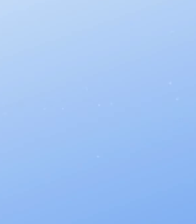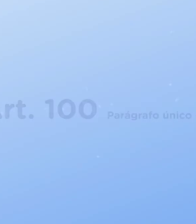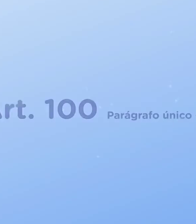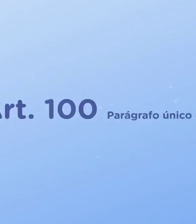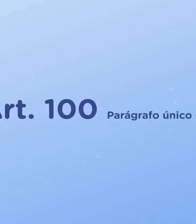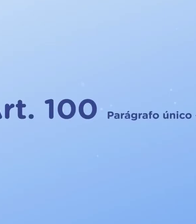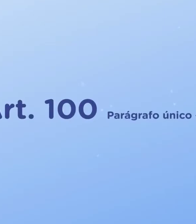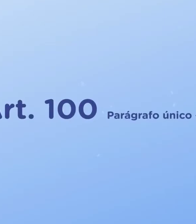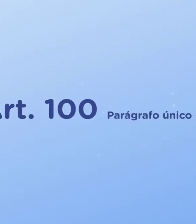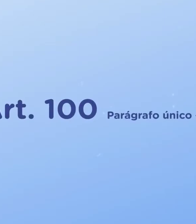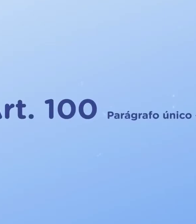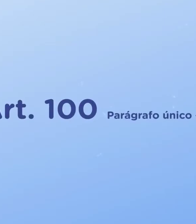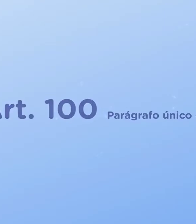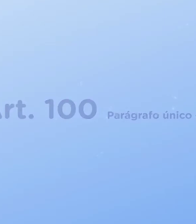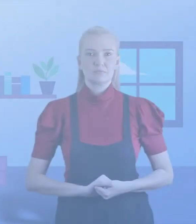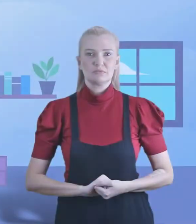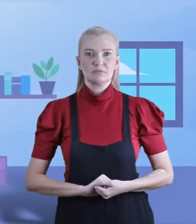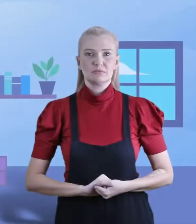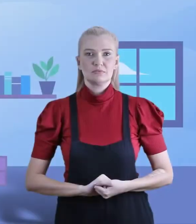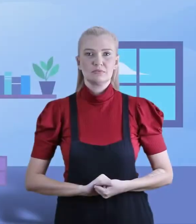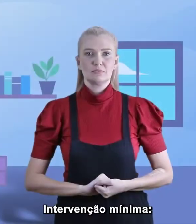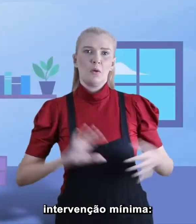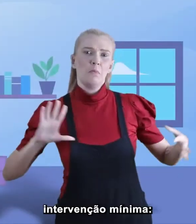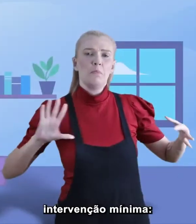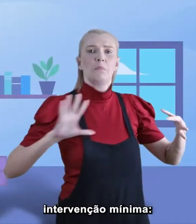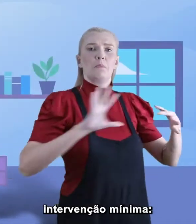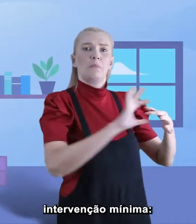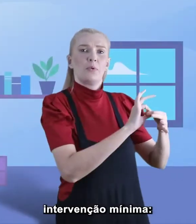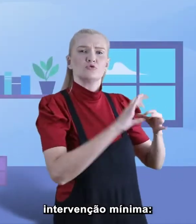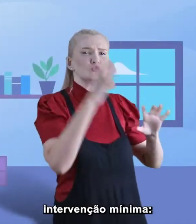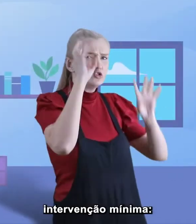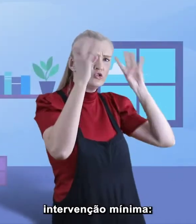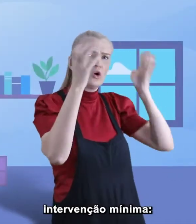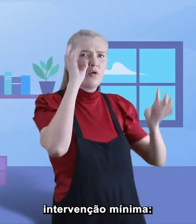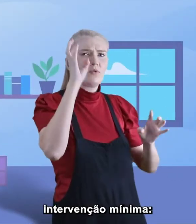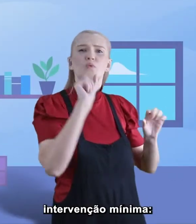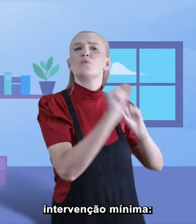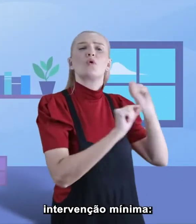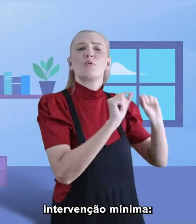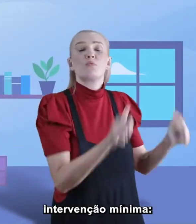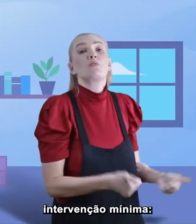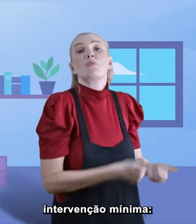Artigo 100, parágrafo único, inciso 7º. Intervenção mínima.